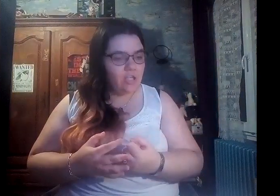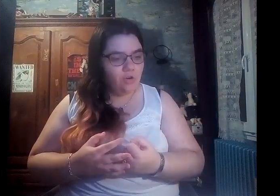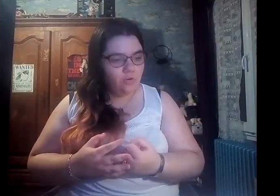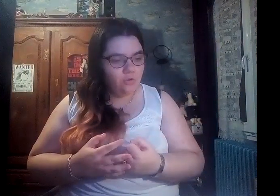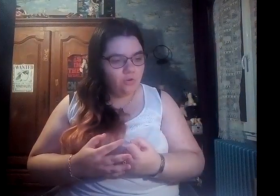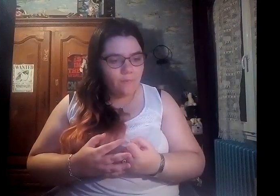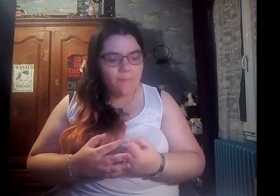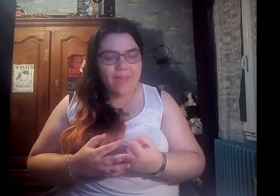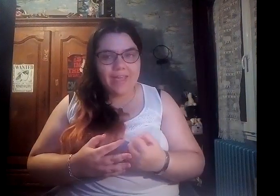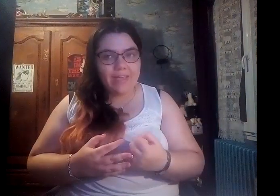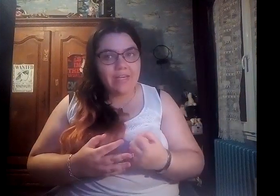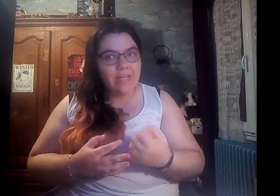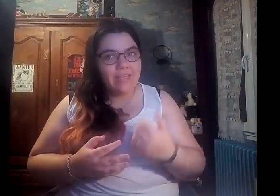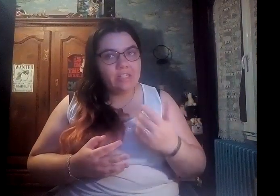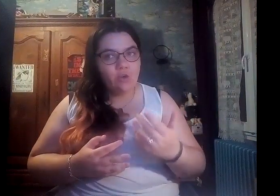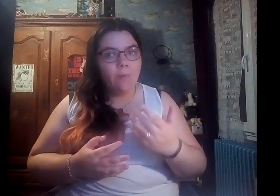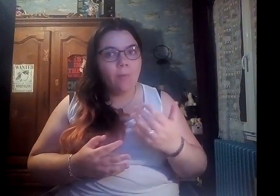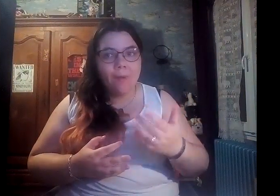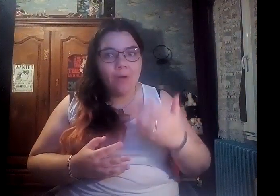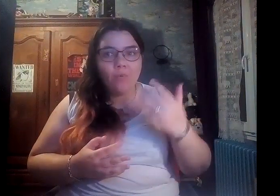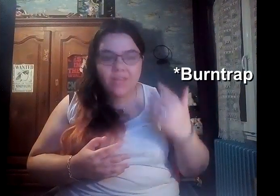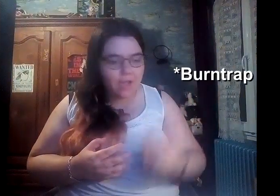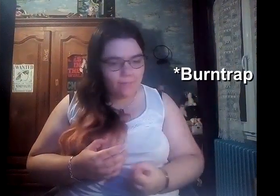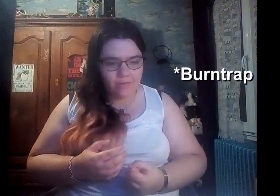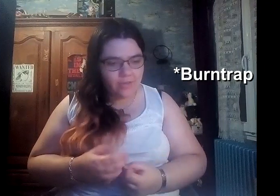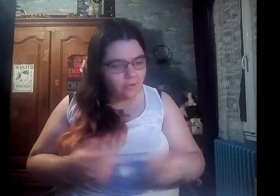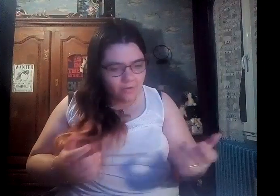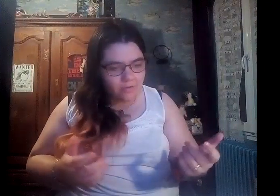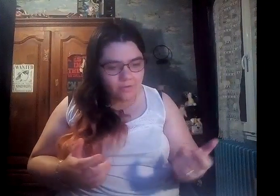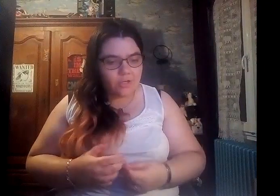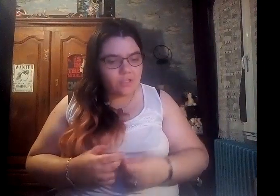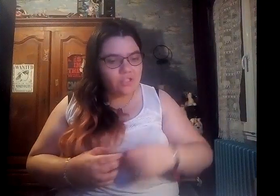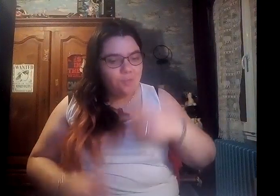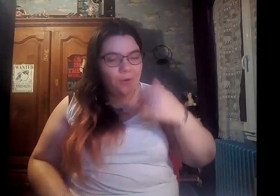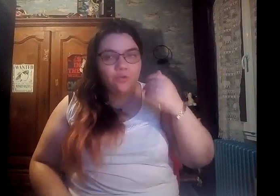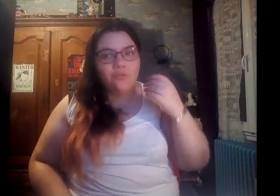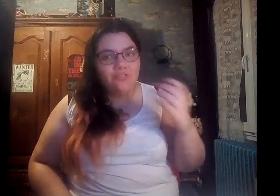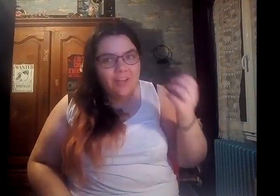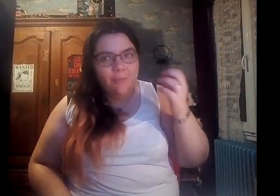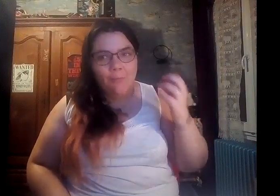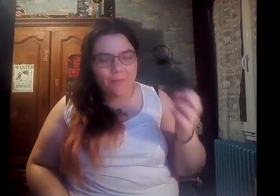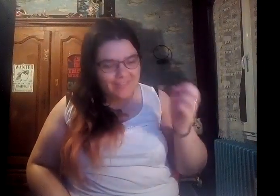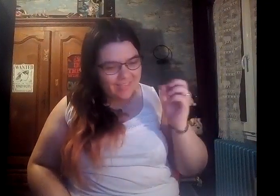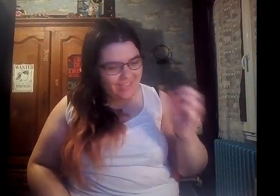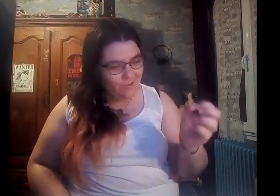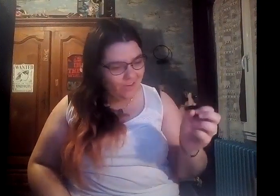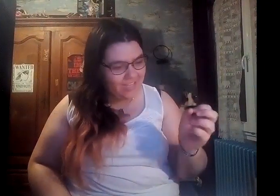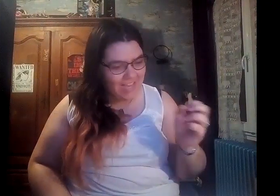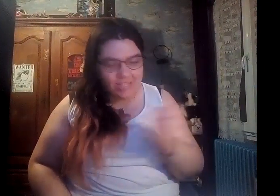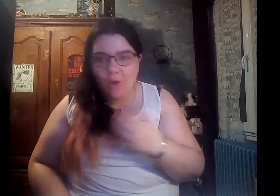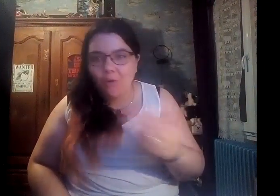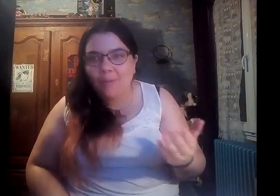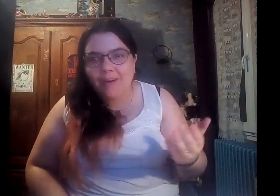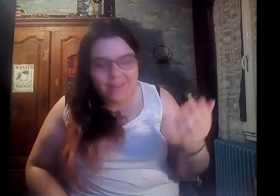mais il n'est sûrement pas où il y a non je ne supporte vraiment pas cette théorie ça se voit ou pas